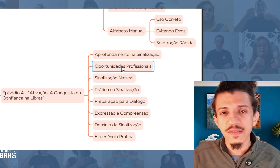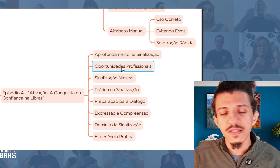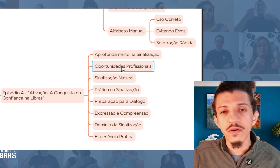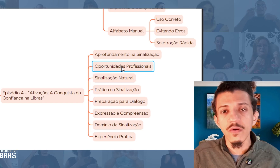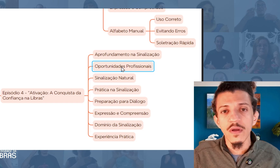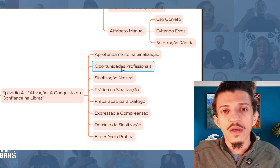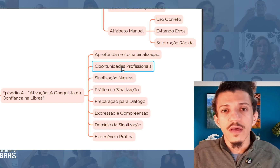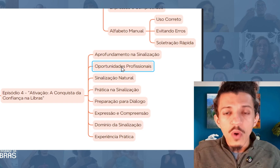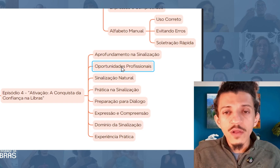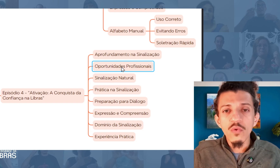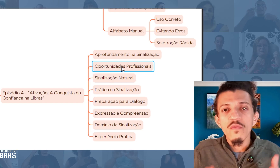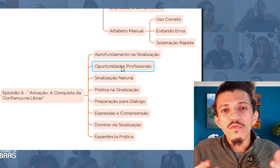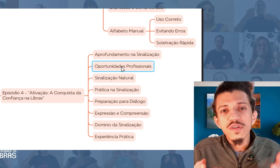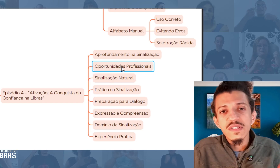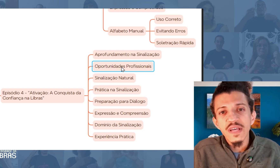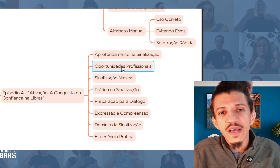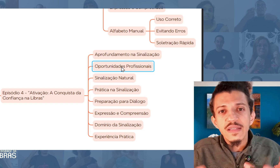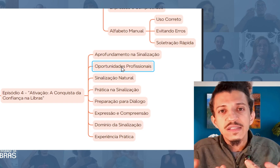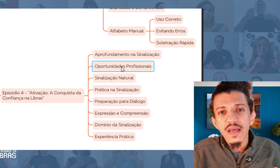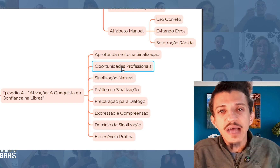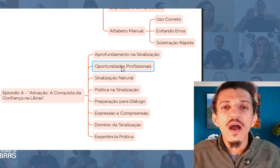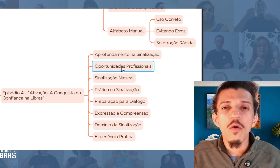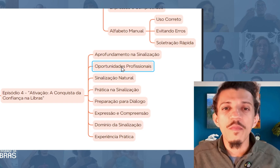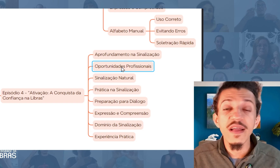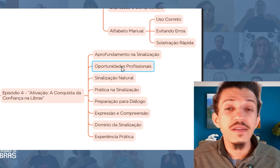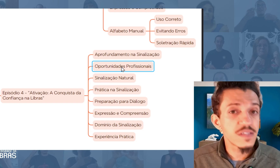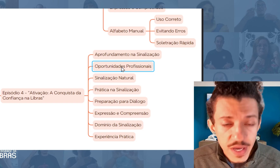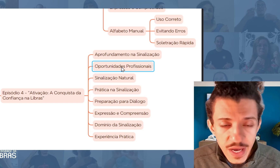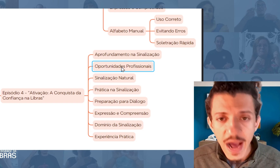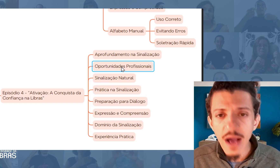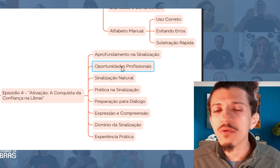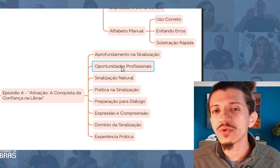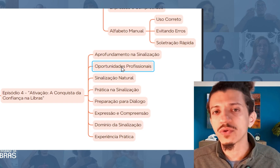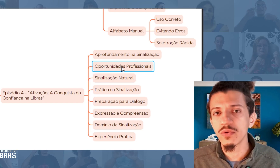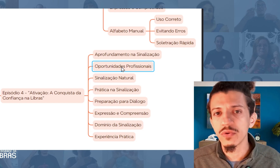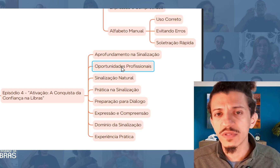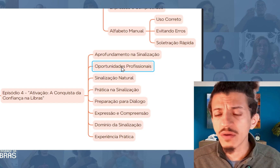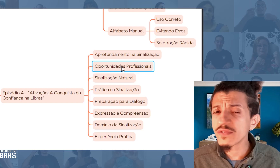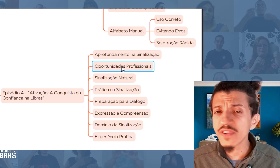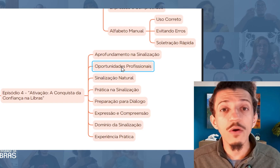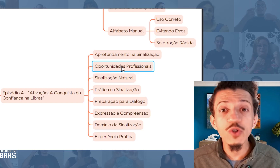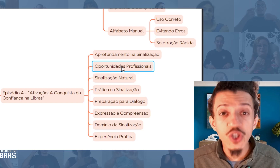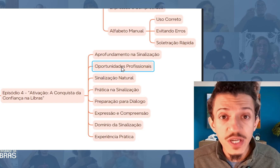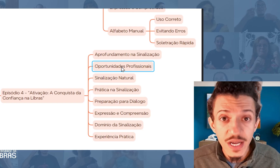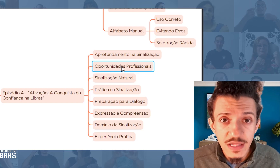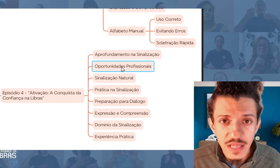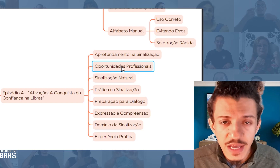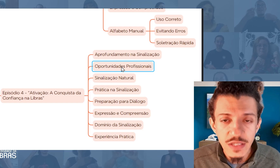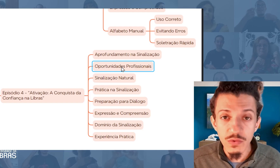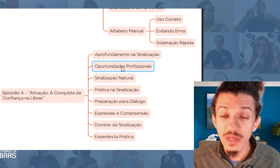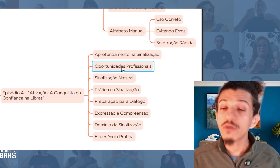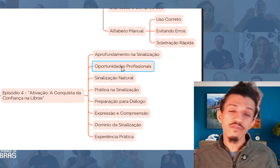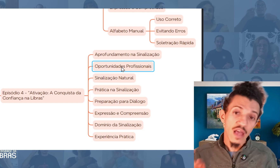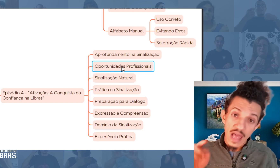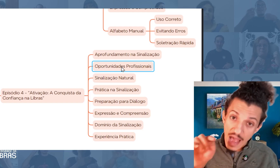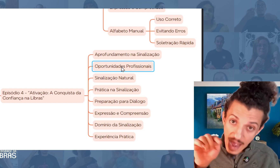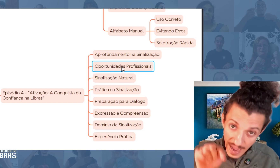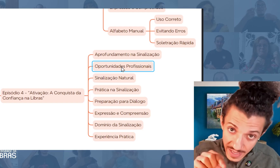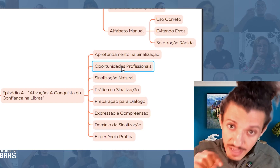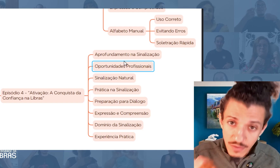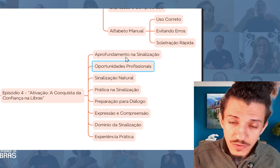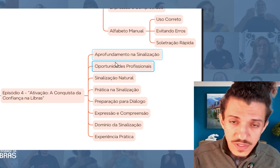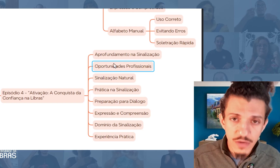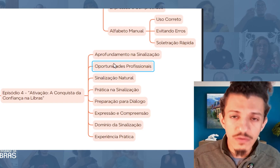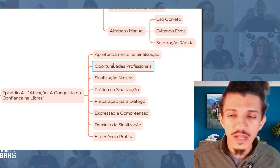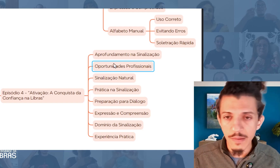Brasil, quando você sabe realmente se comunicar com os surdos. É um diferencial gigantesco. Inclusive, aí no